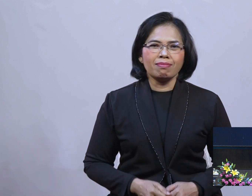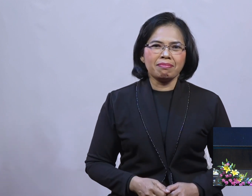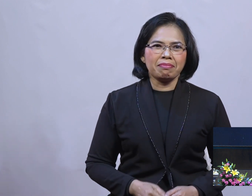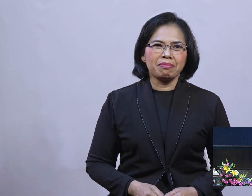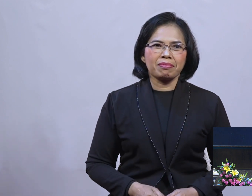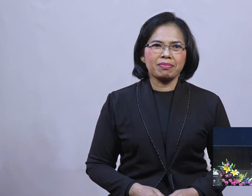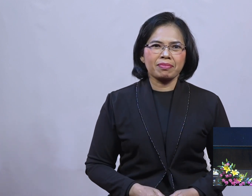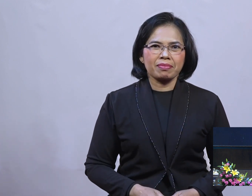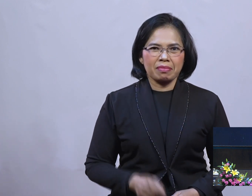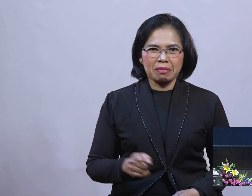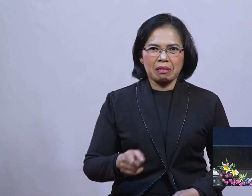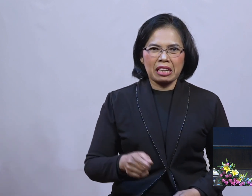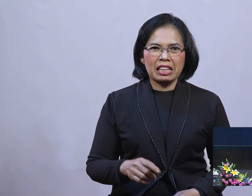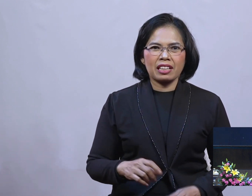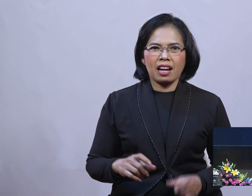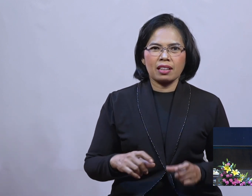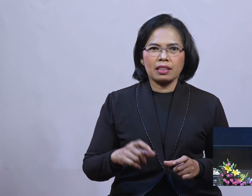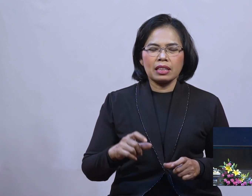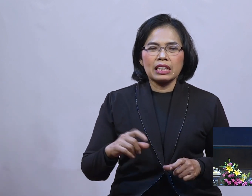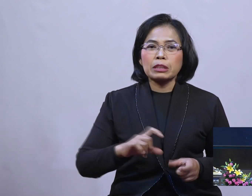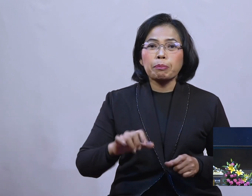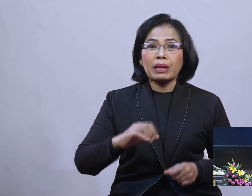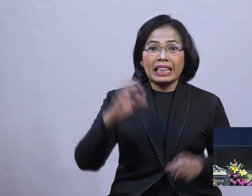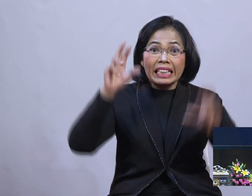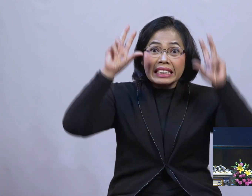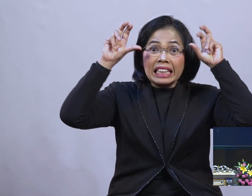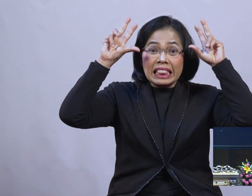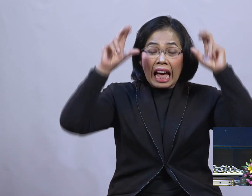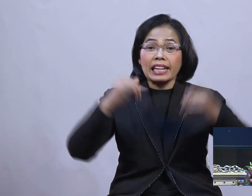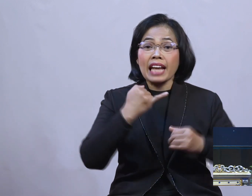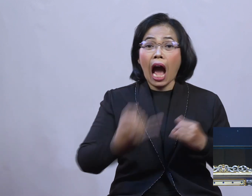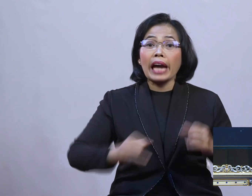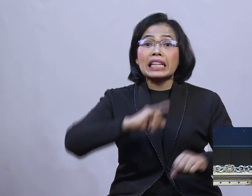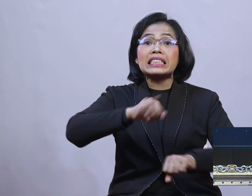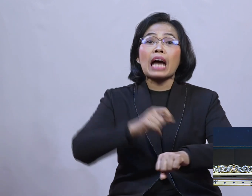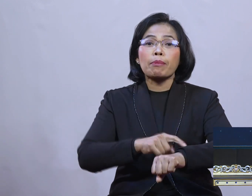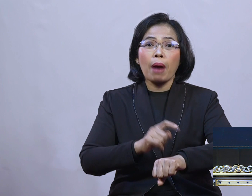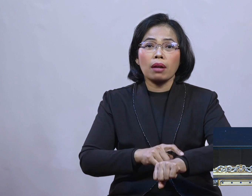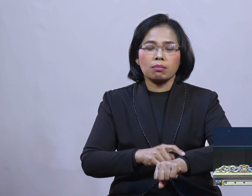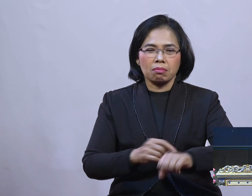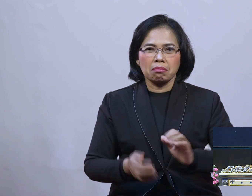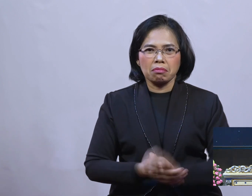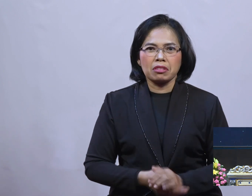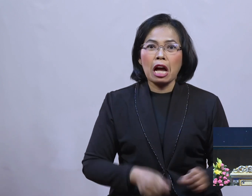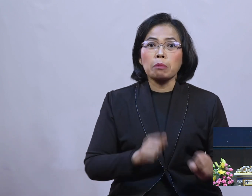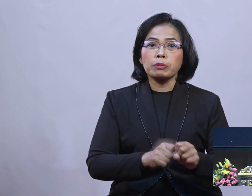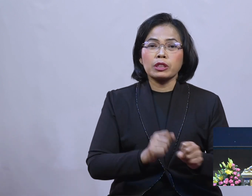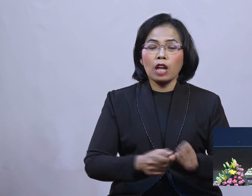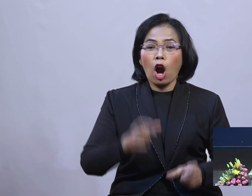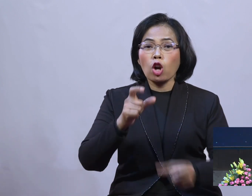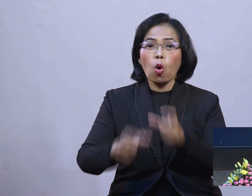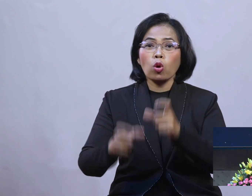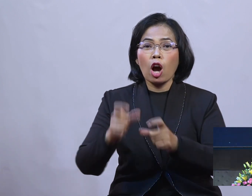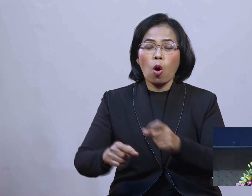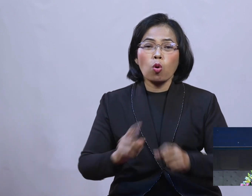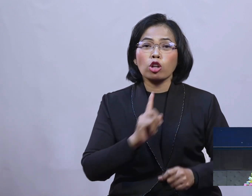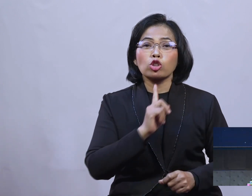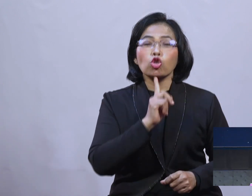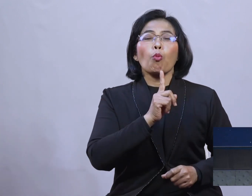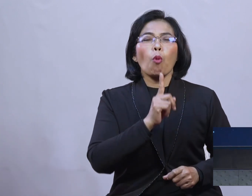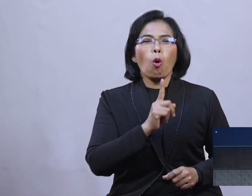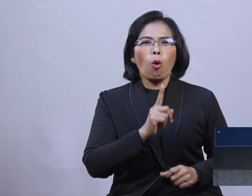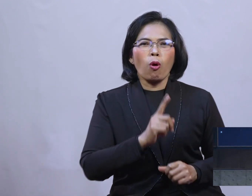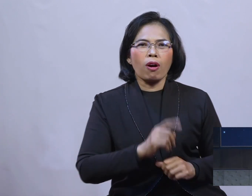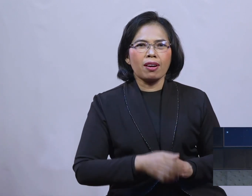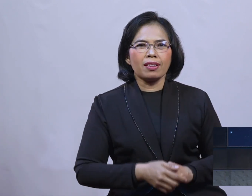MP3 selesai tadi akhir zaman ia menciptakan orang-orang sombong ia menciptakan orang-orang Tengil